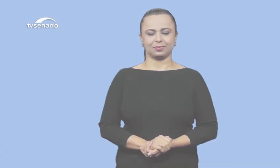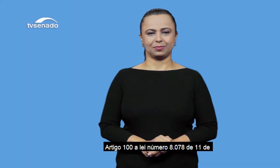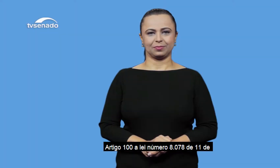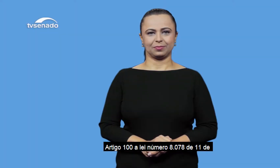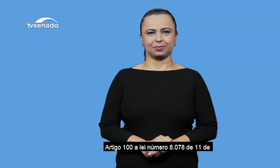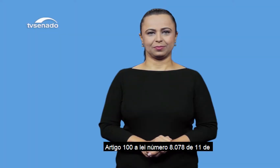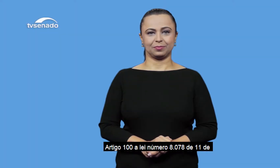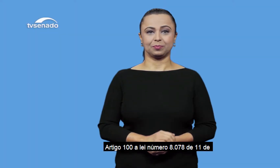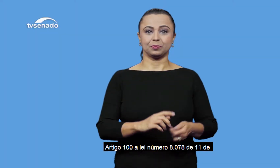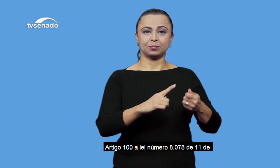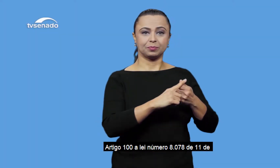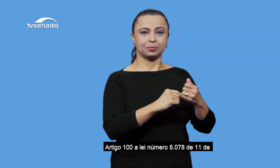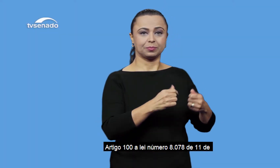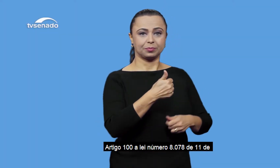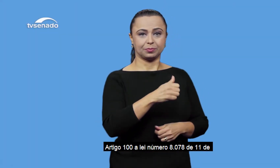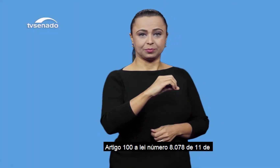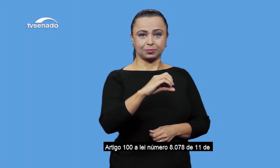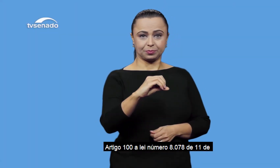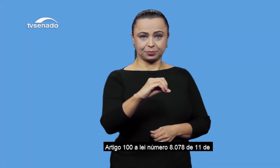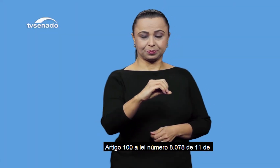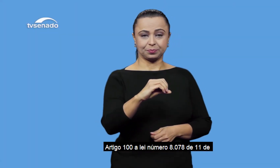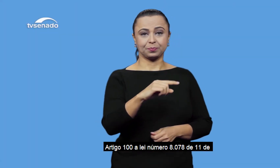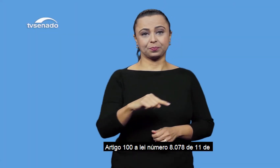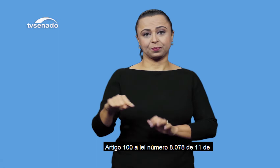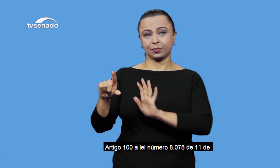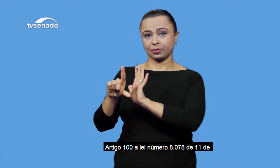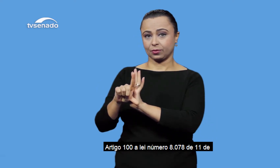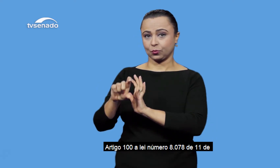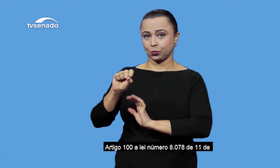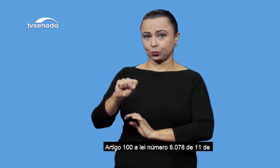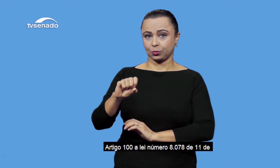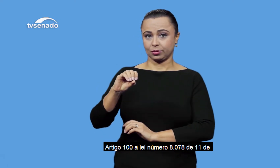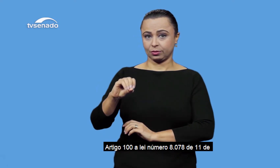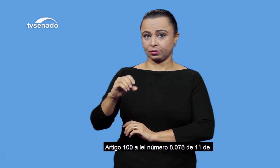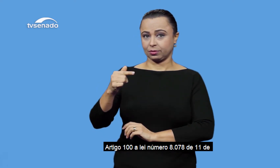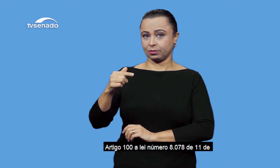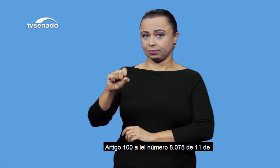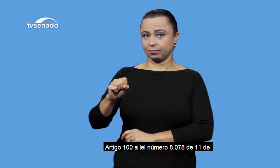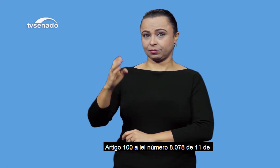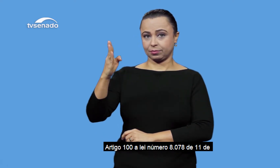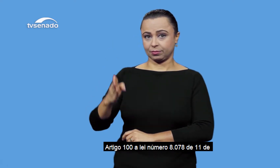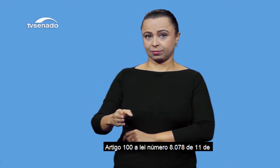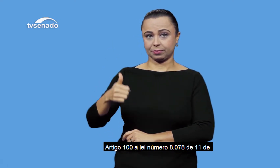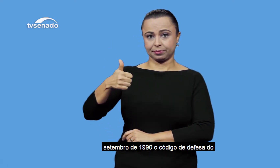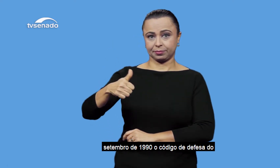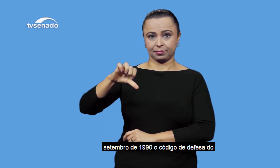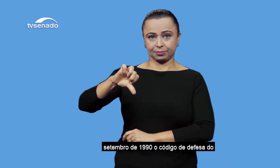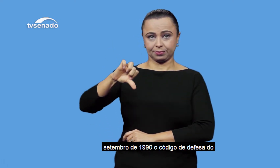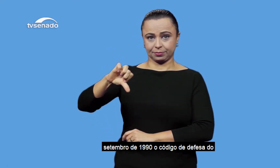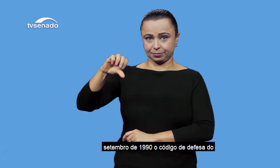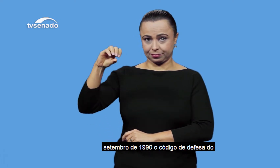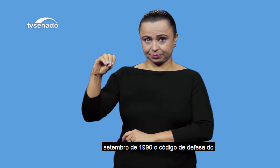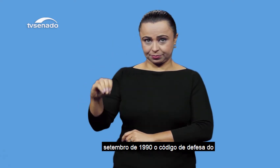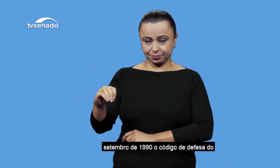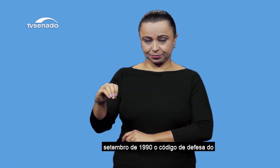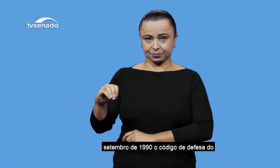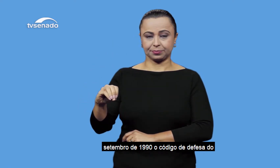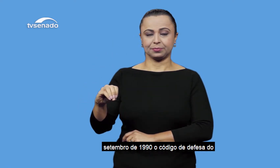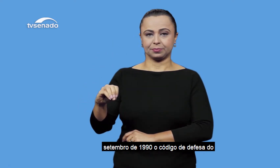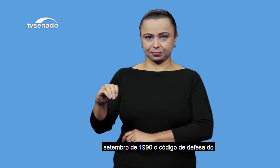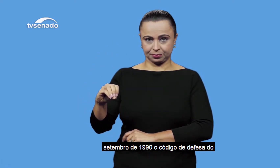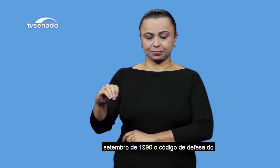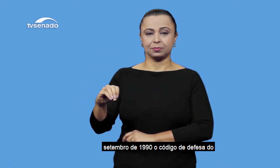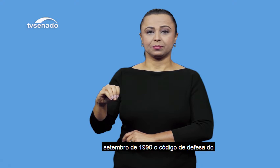o artigo sem a lei número 8.078 de 11 de setembro de 1990